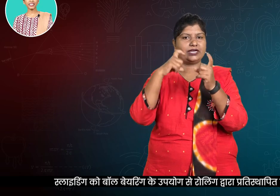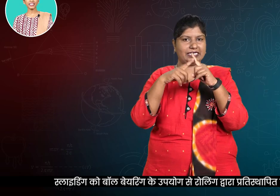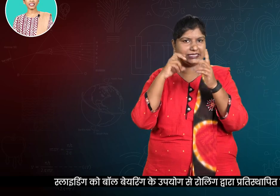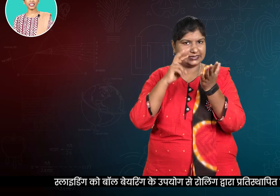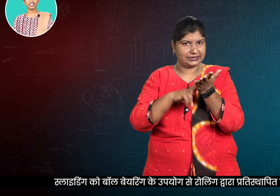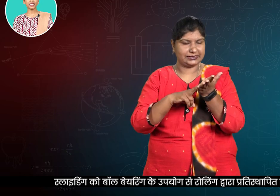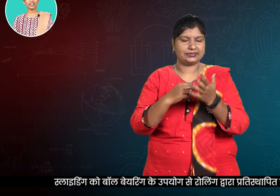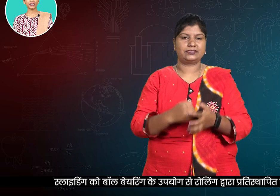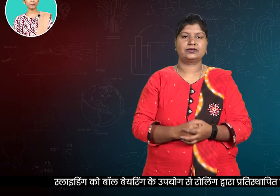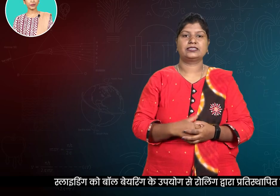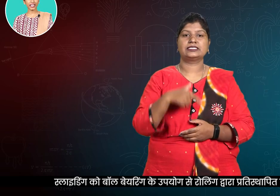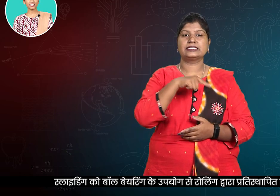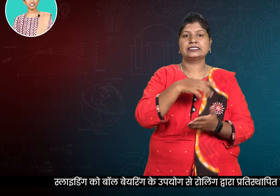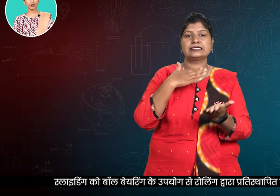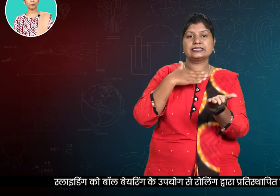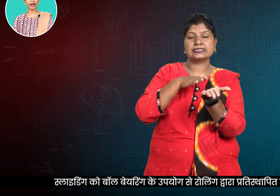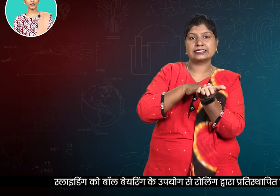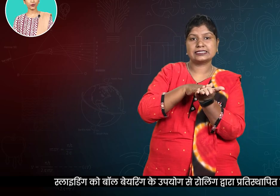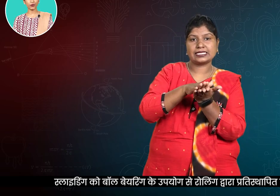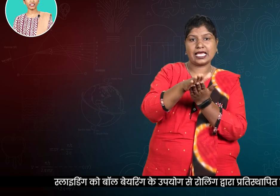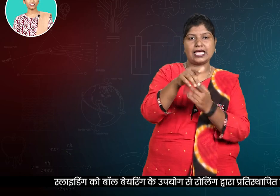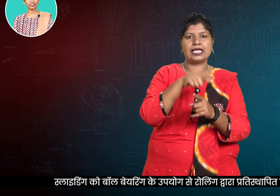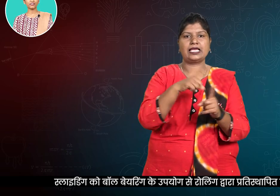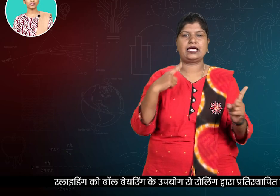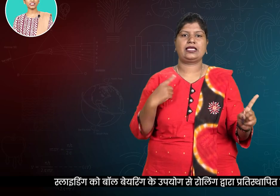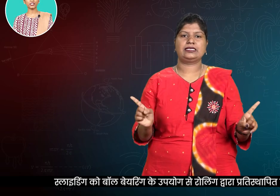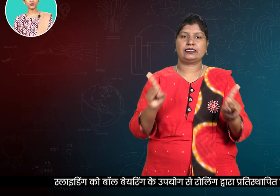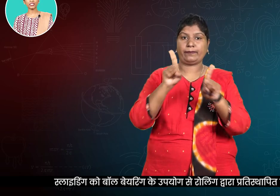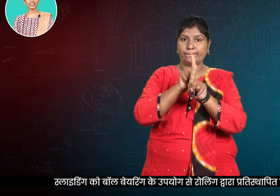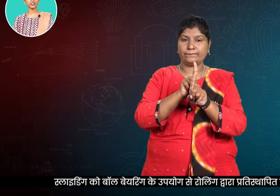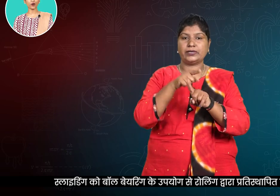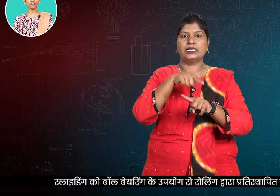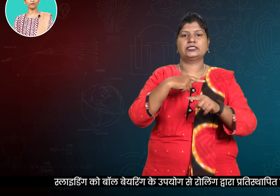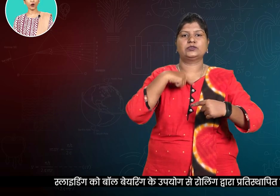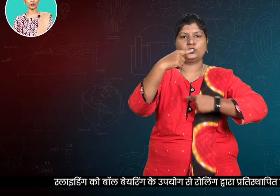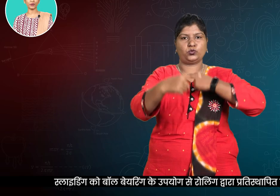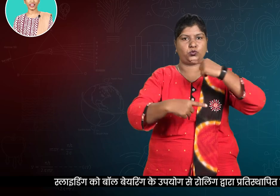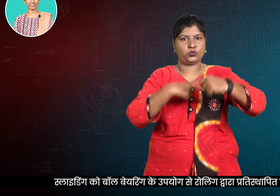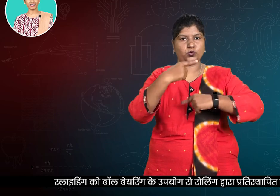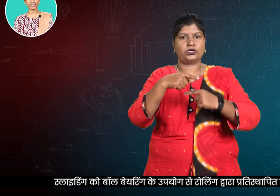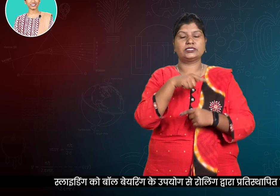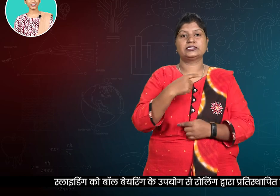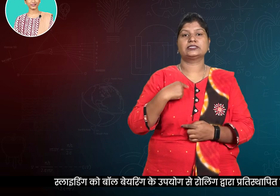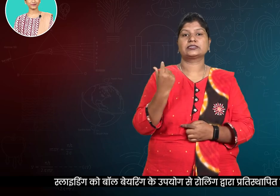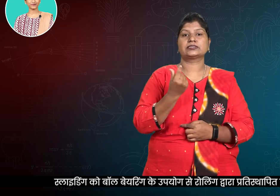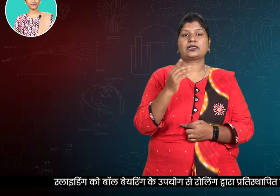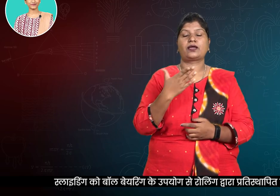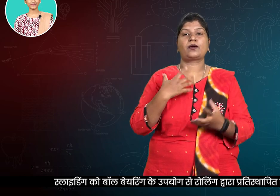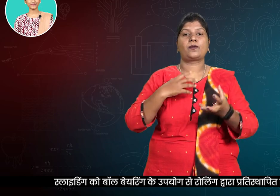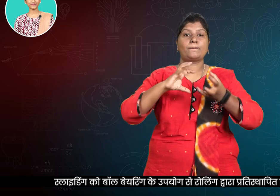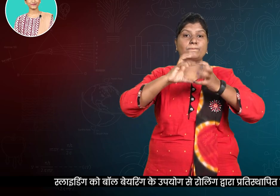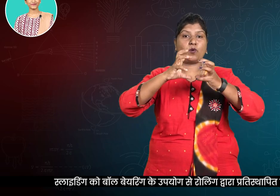स्लाइडिंग को बॉल बेरिंग के उपयोग से रोलिंग द्वारा प्रतिस्तापित किया जाता है